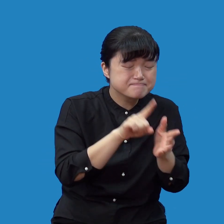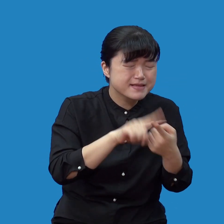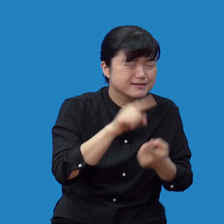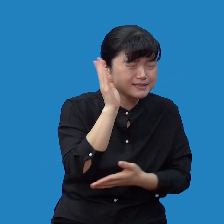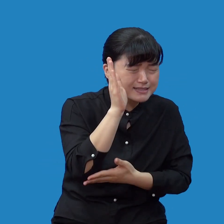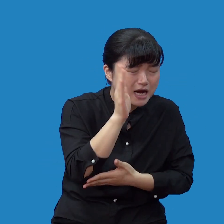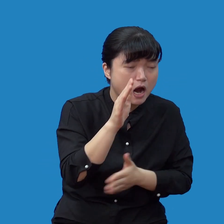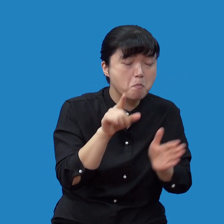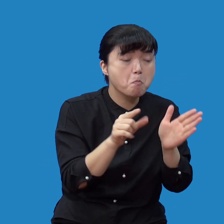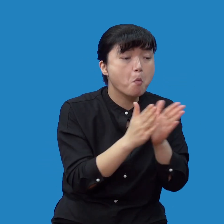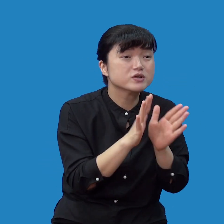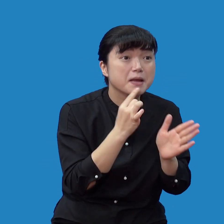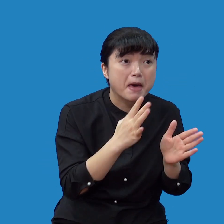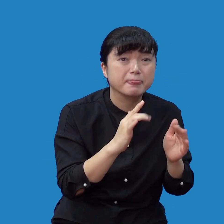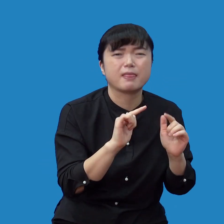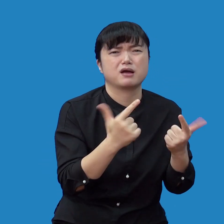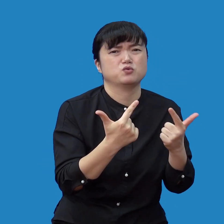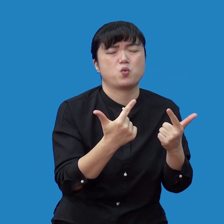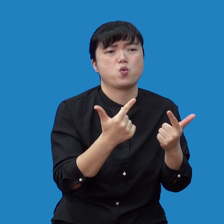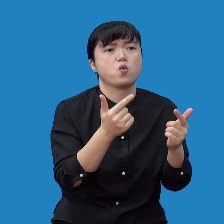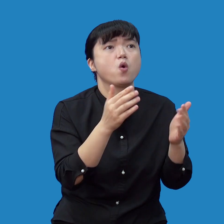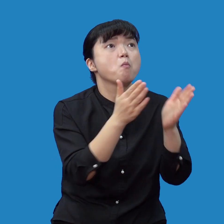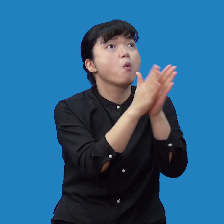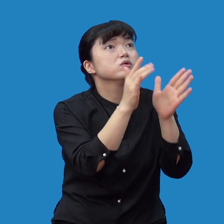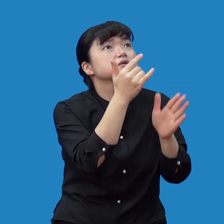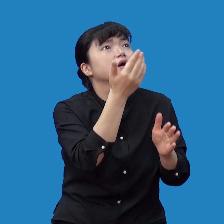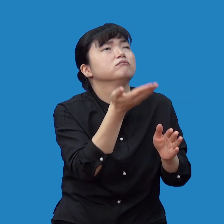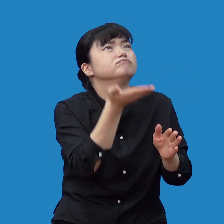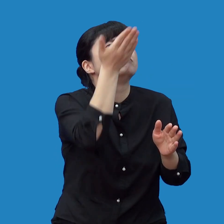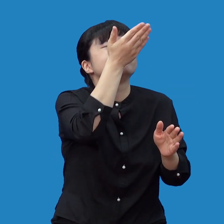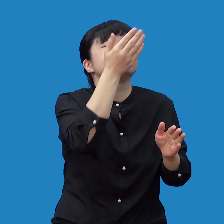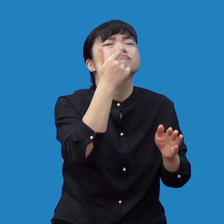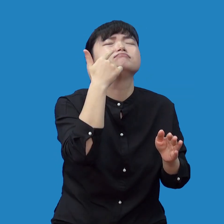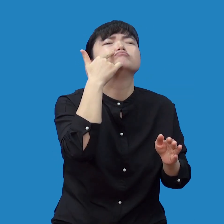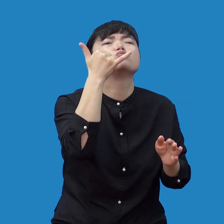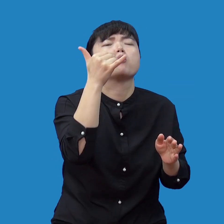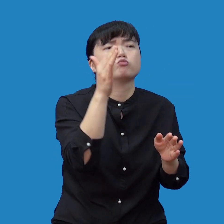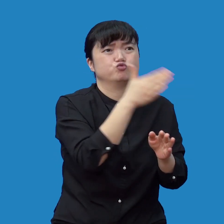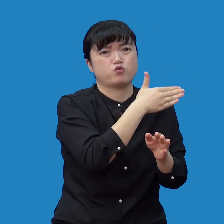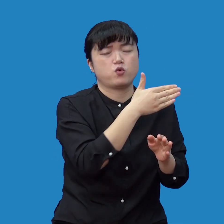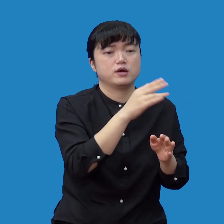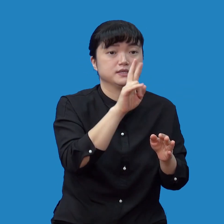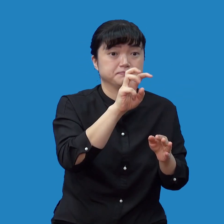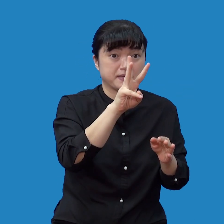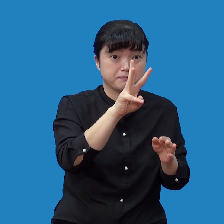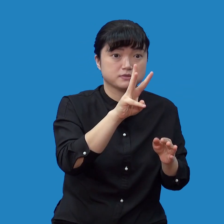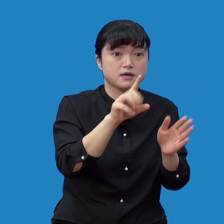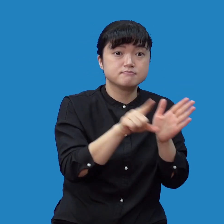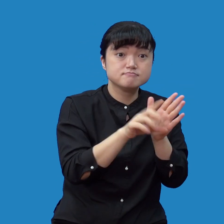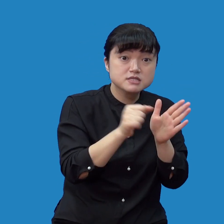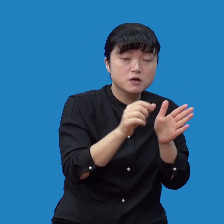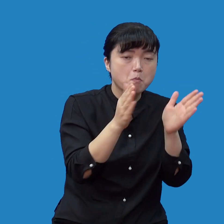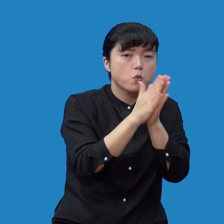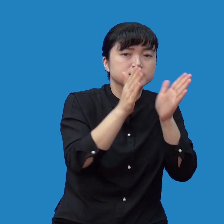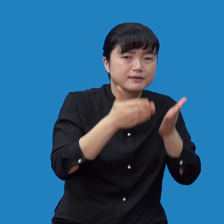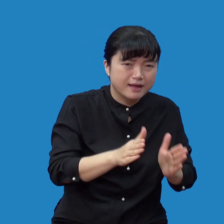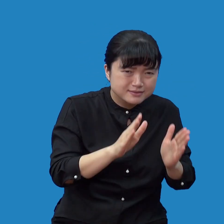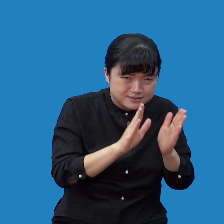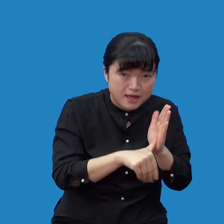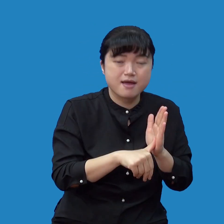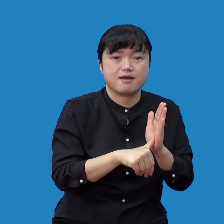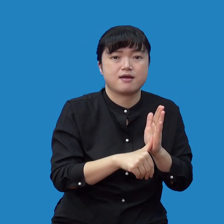모세 자신이 아니라 그 부모의 믿음으로부터 출발합니다. 23절, 믿음으로 모세가 났을